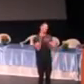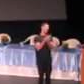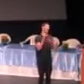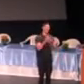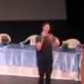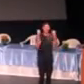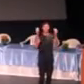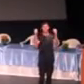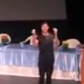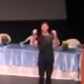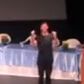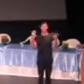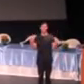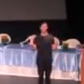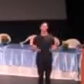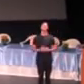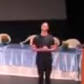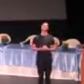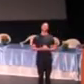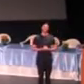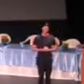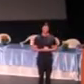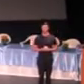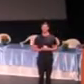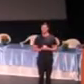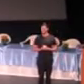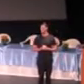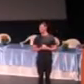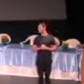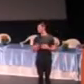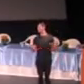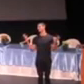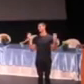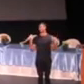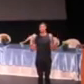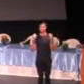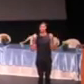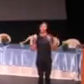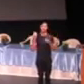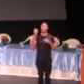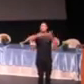Oh, meu Deus do céu. Eles não estão aprendendo certo.